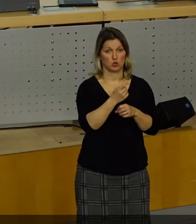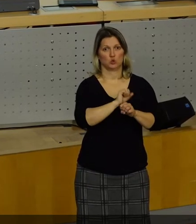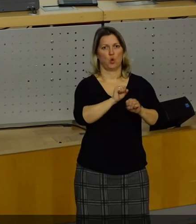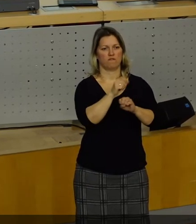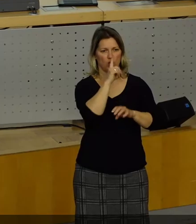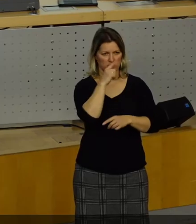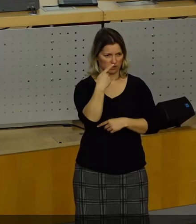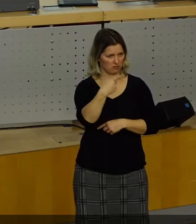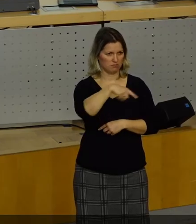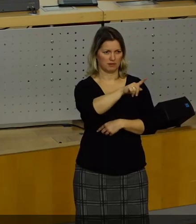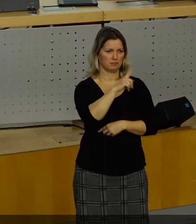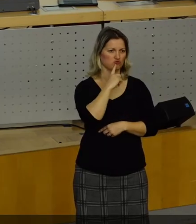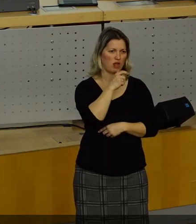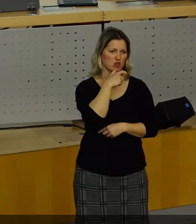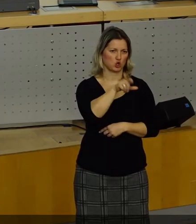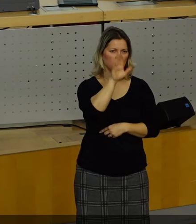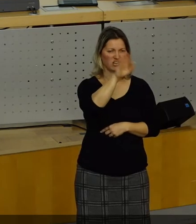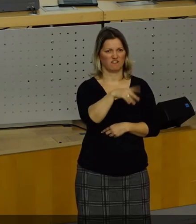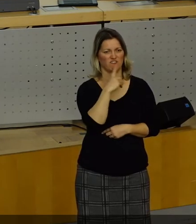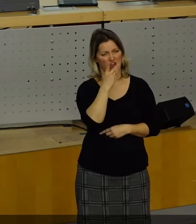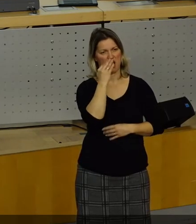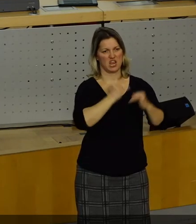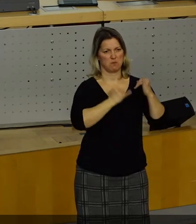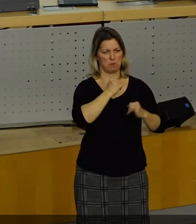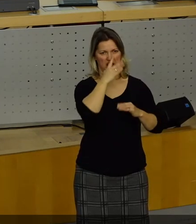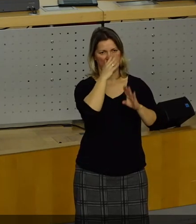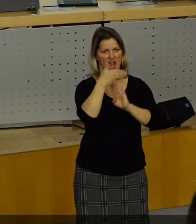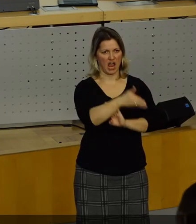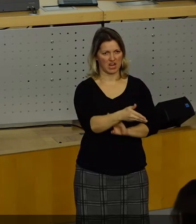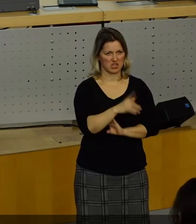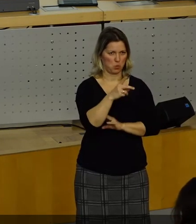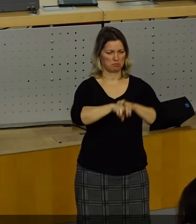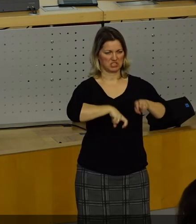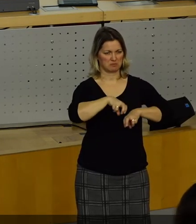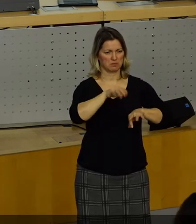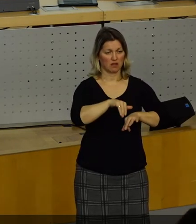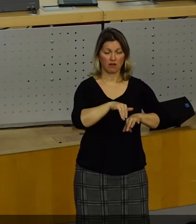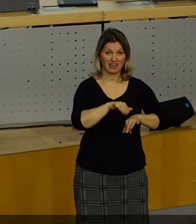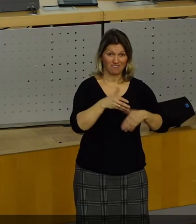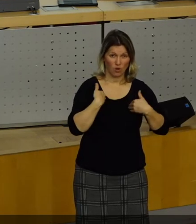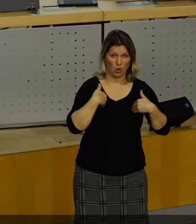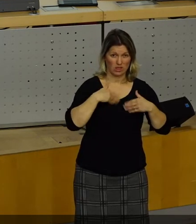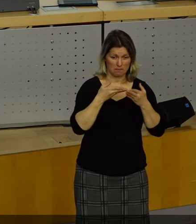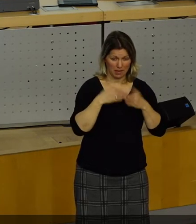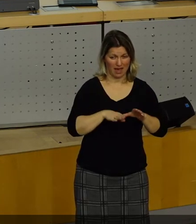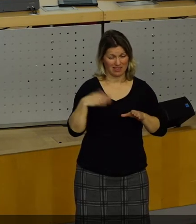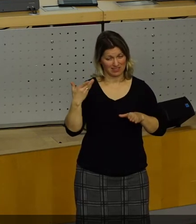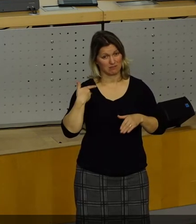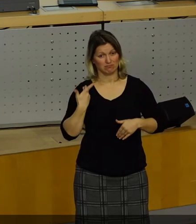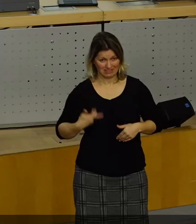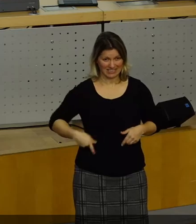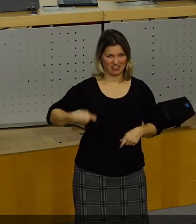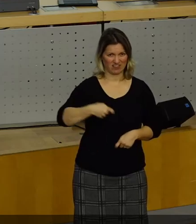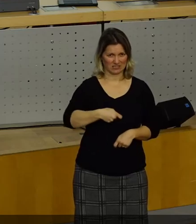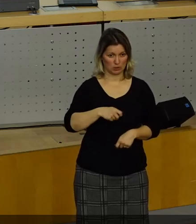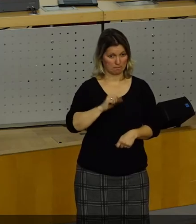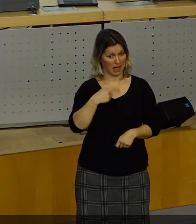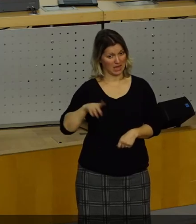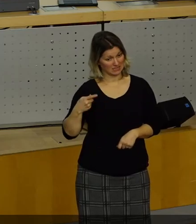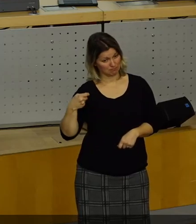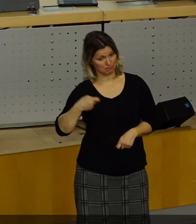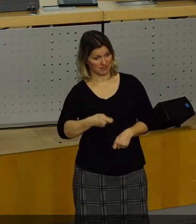dazu. Sondern wir müssen froh sein, wenn wir Menschen haben, die bereit sind, hier zu investieren. Die allermeisten tun viel Gutes damit und lassen sich